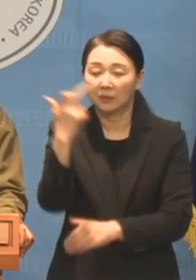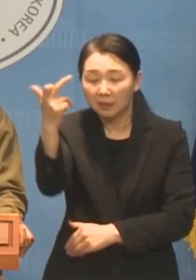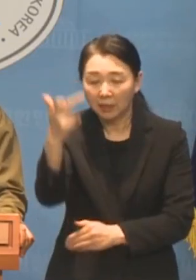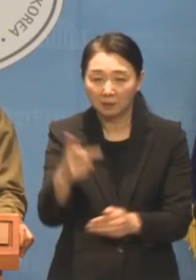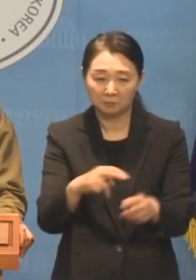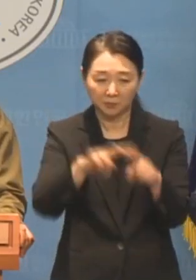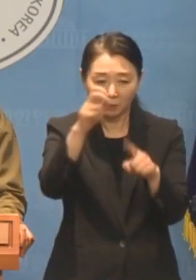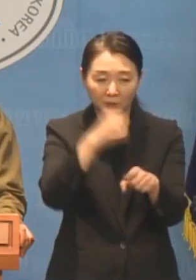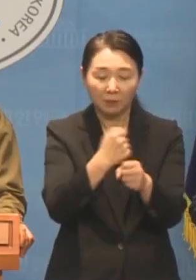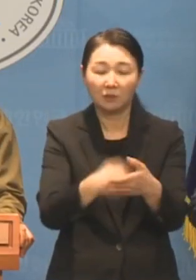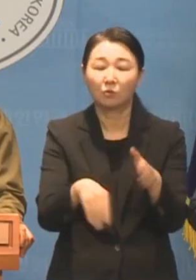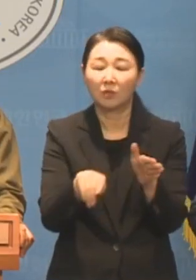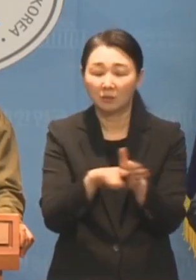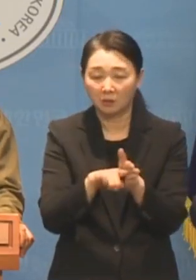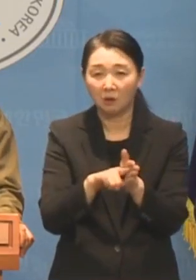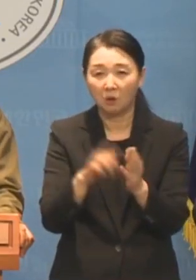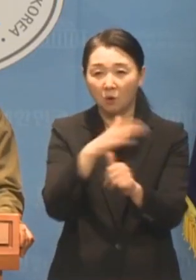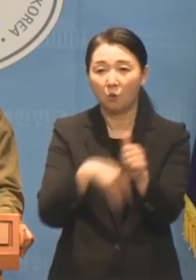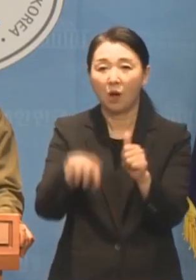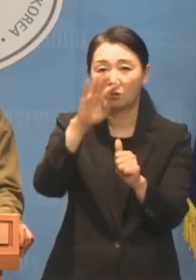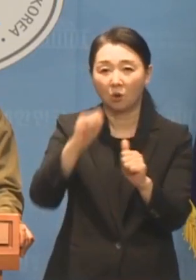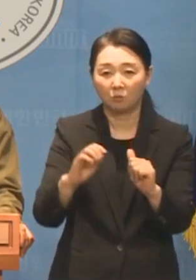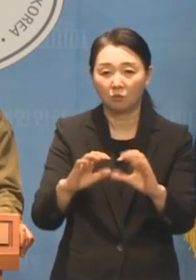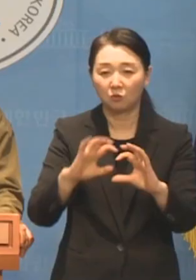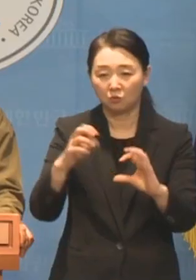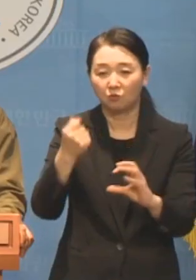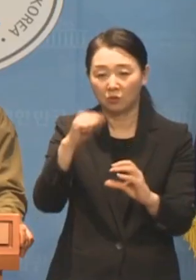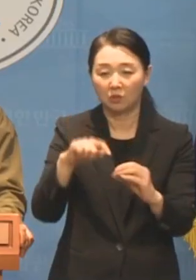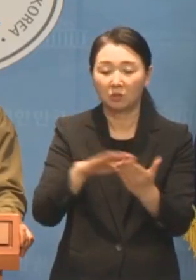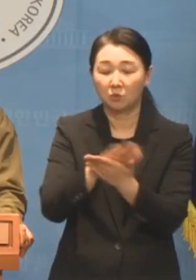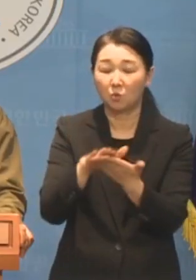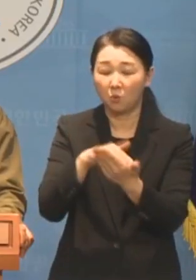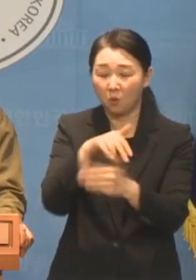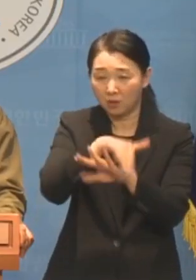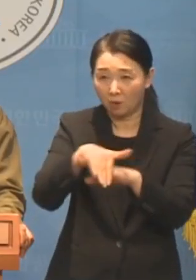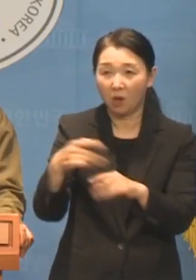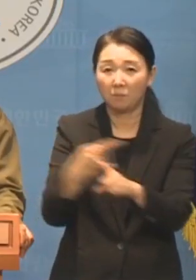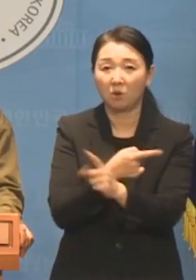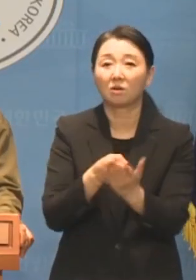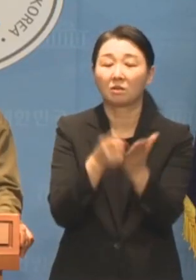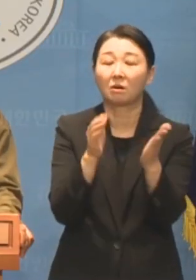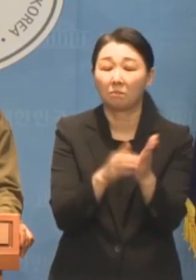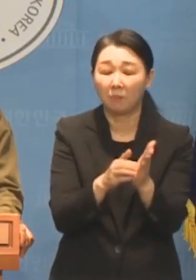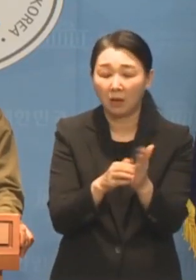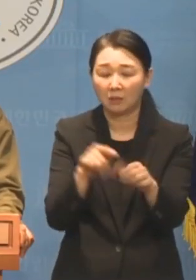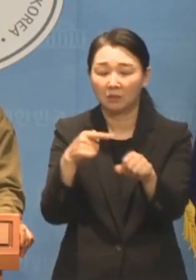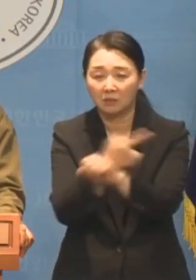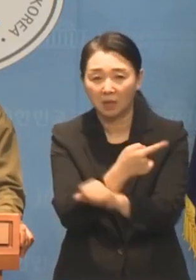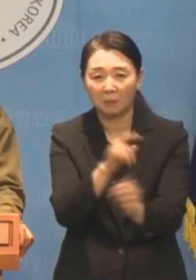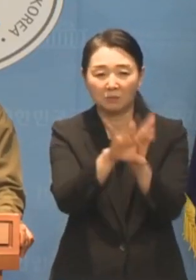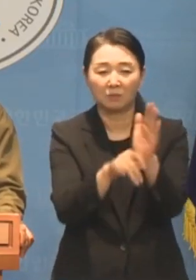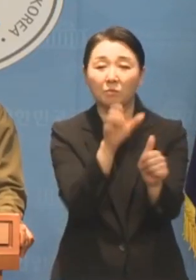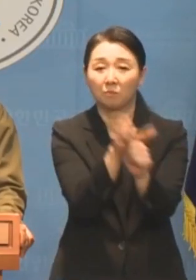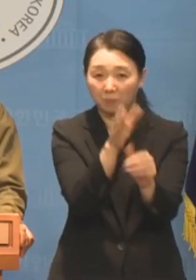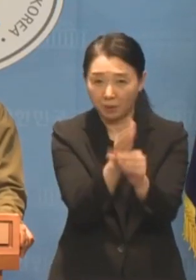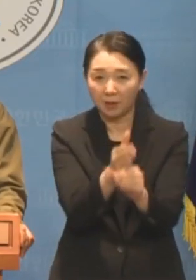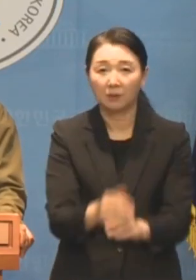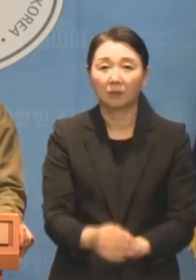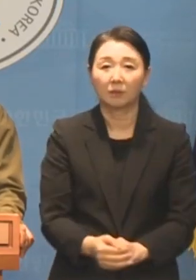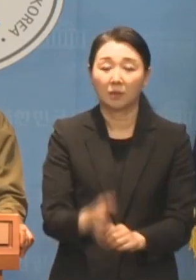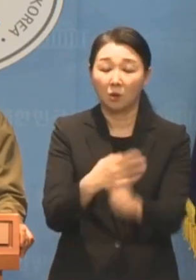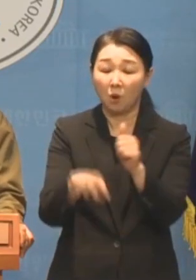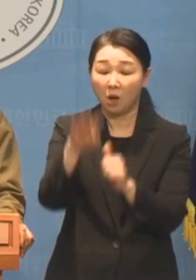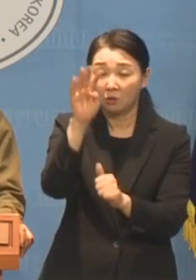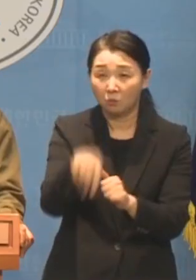환경부의 국립공원 공원부의 변경 신청을 제출해둔 상태이고 남원시는 연구 경영을 준비하고 있는 상황입니다.